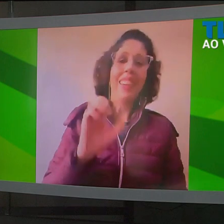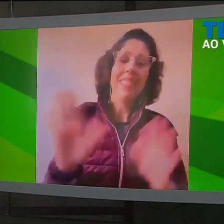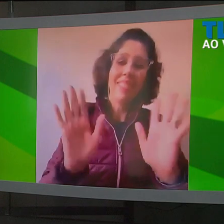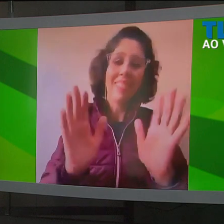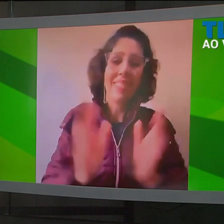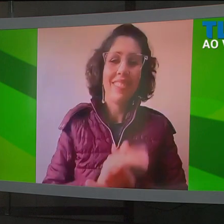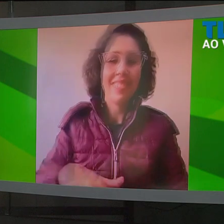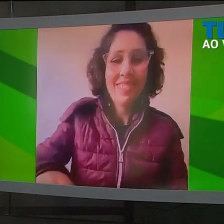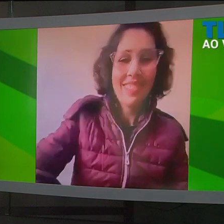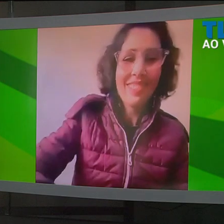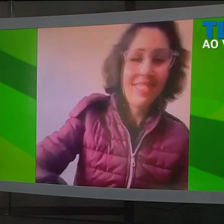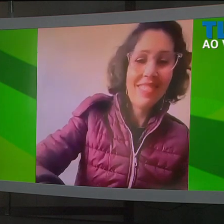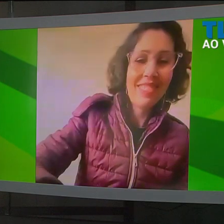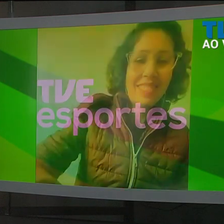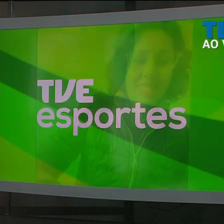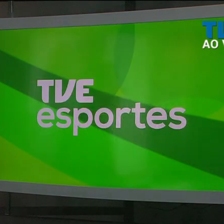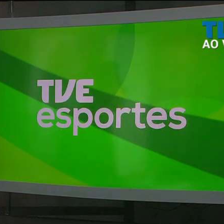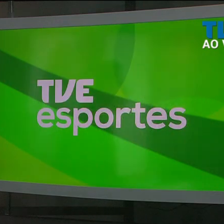tchau, tchau.